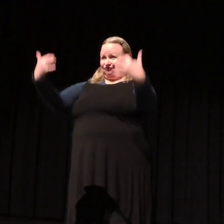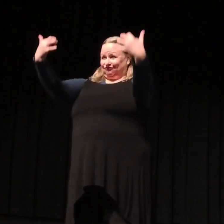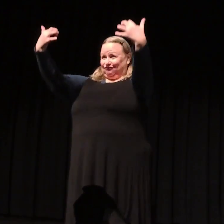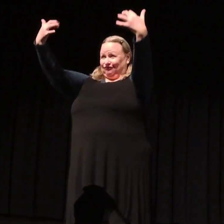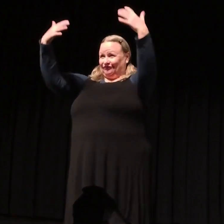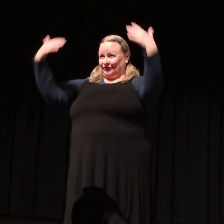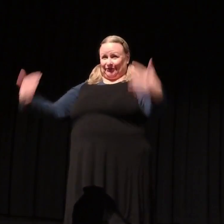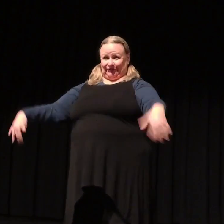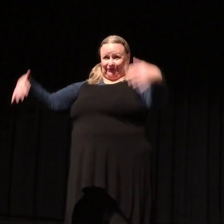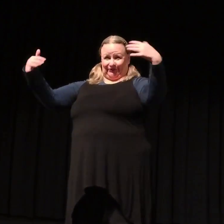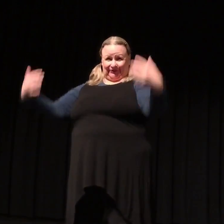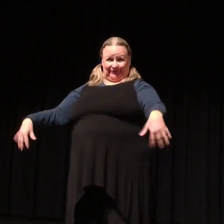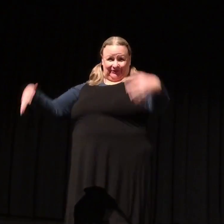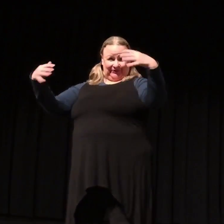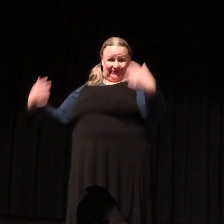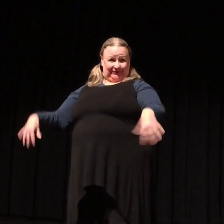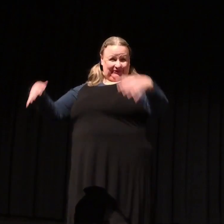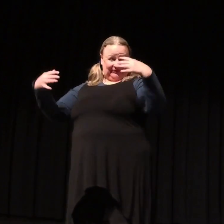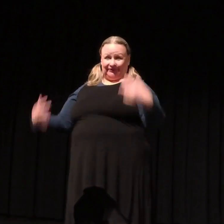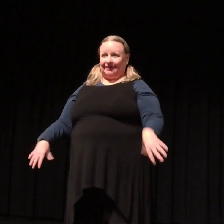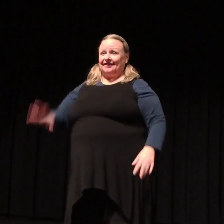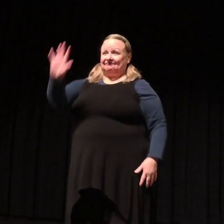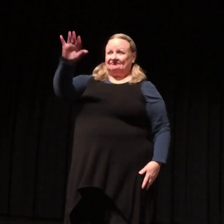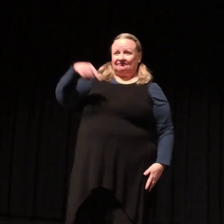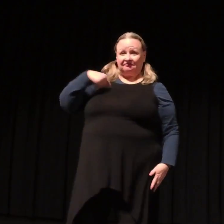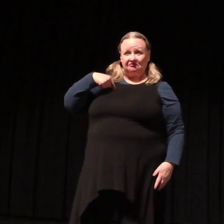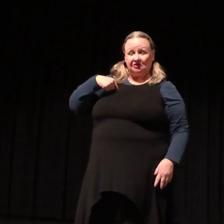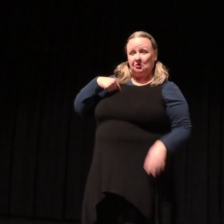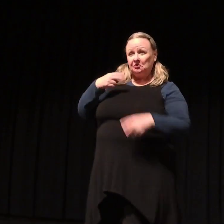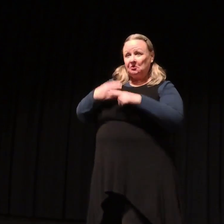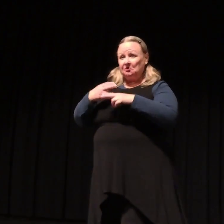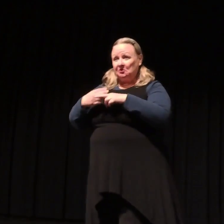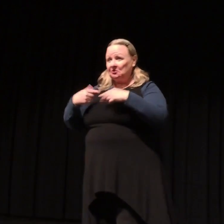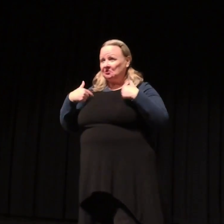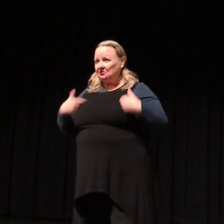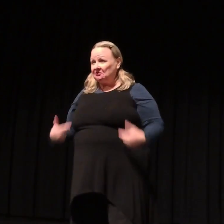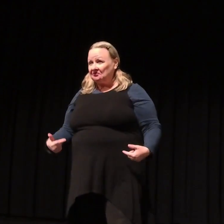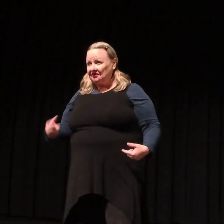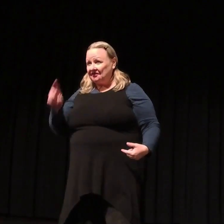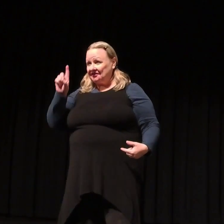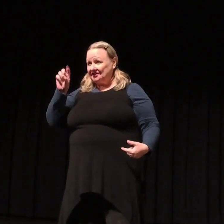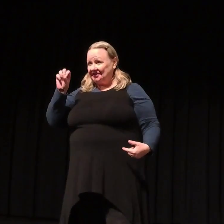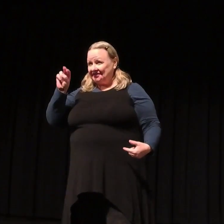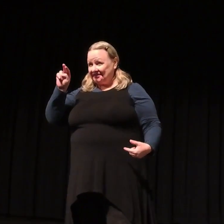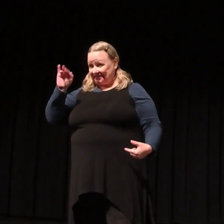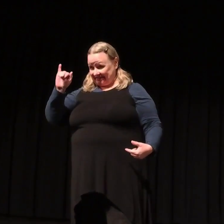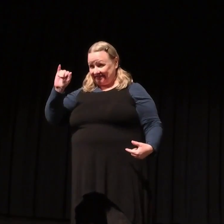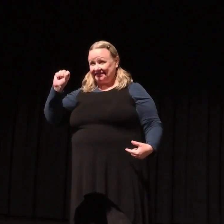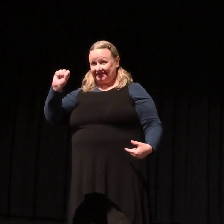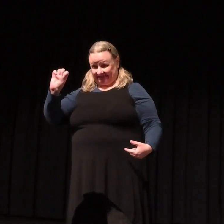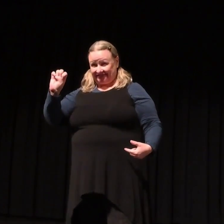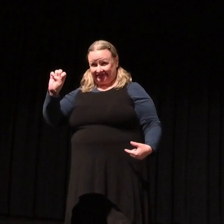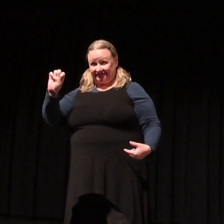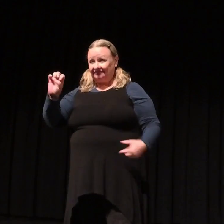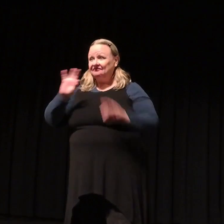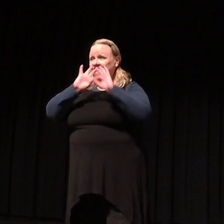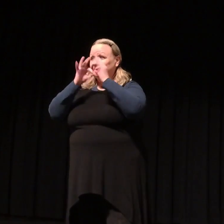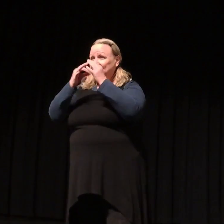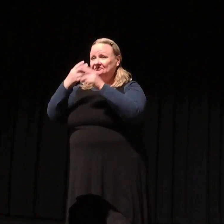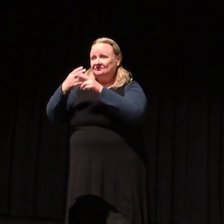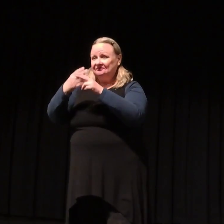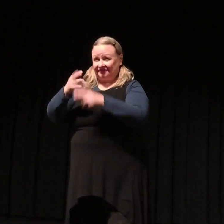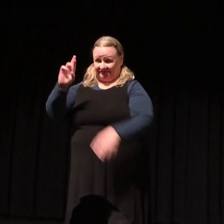Alors, bonjour les enfants, vous êtes nombreux ce soir. Moi, je m'appelle